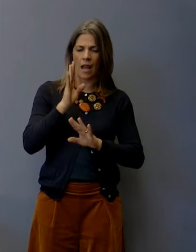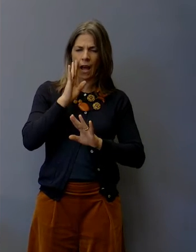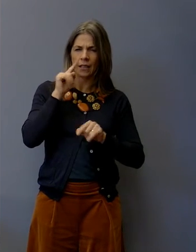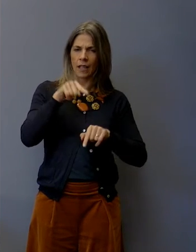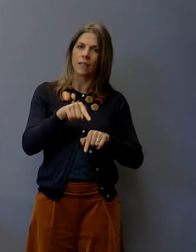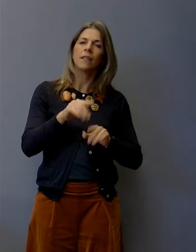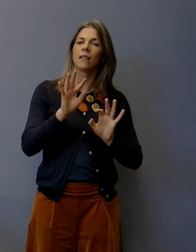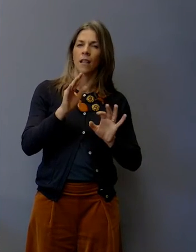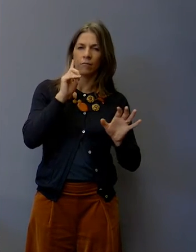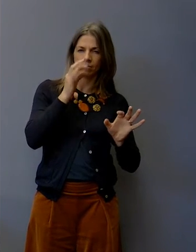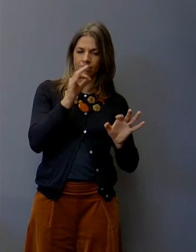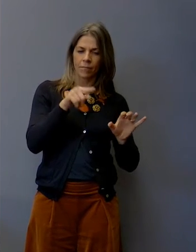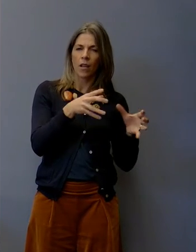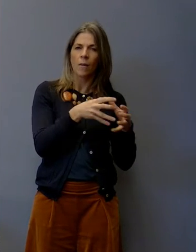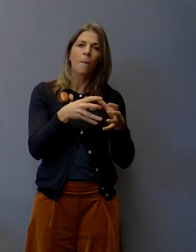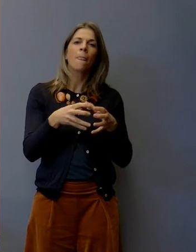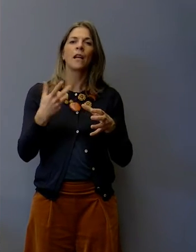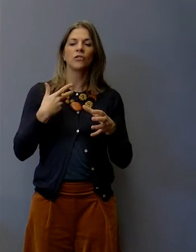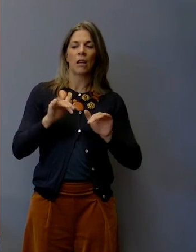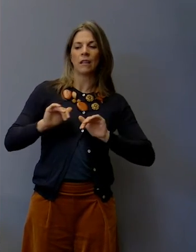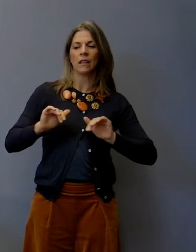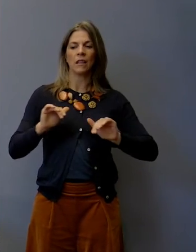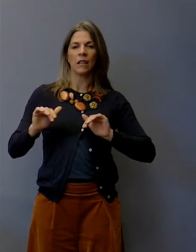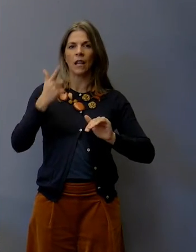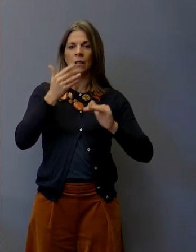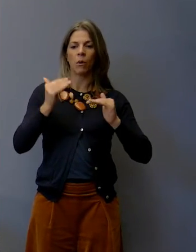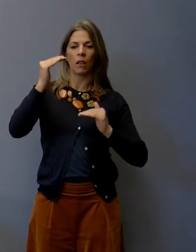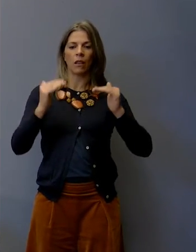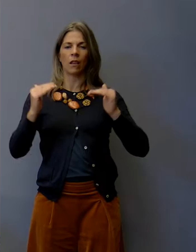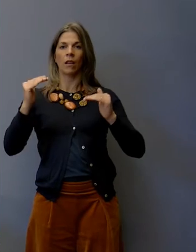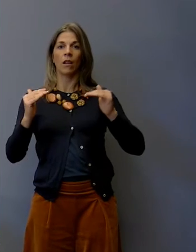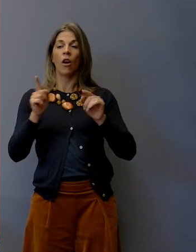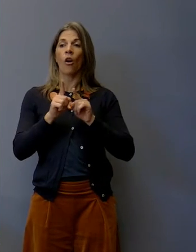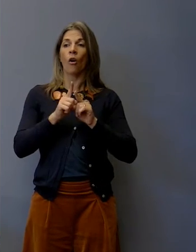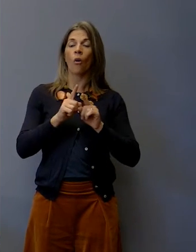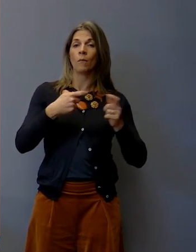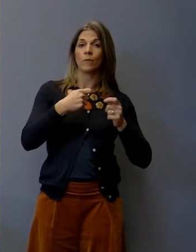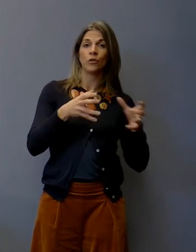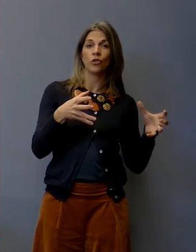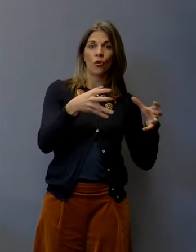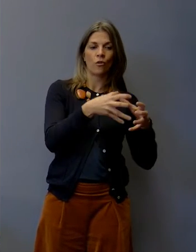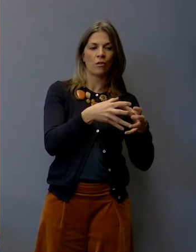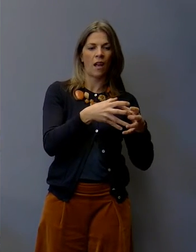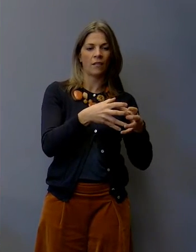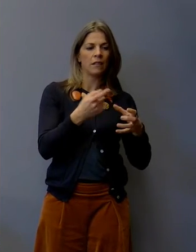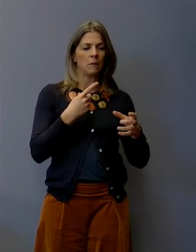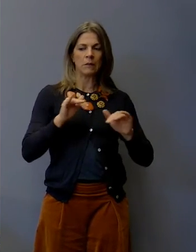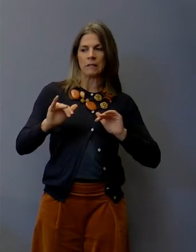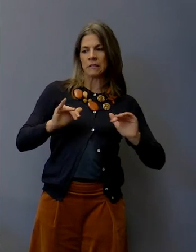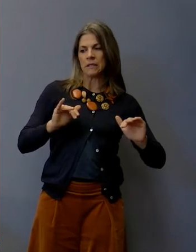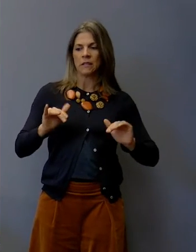si favoriscono divisioni elitarie come tre commercianti creando circostanze tese a dividere quelli privilegiati da quelli